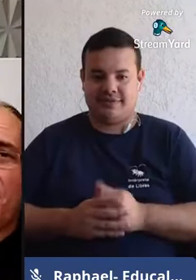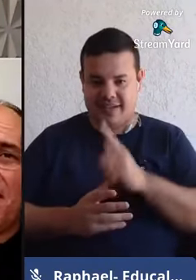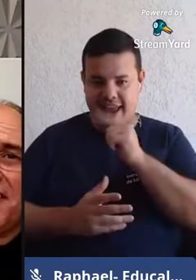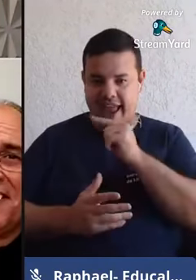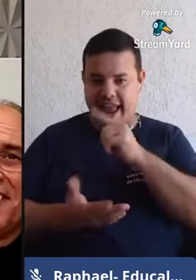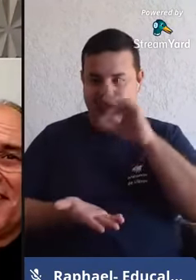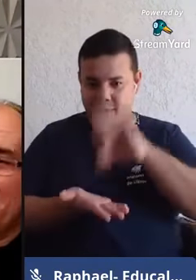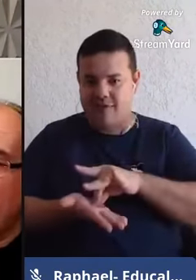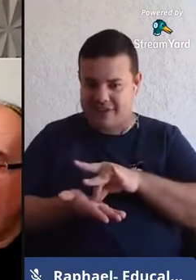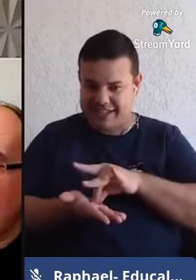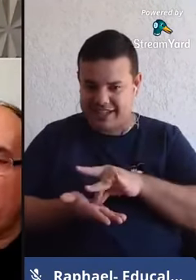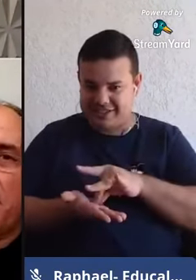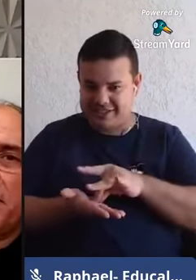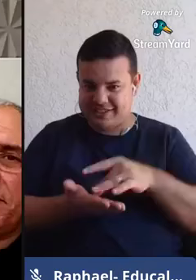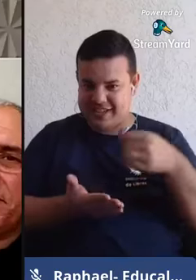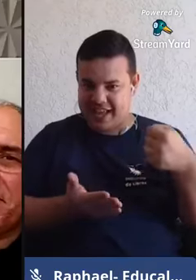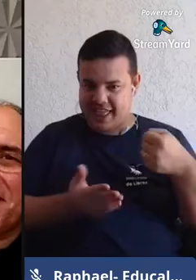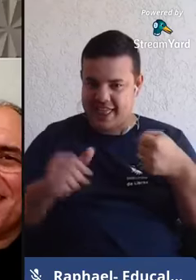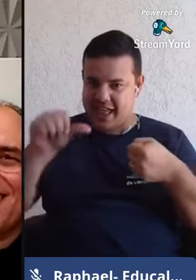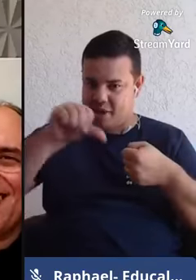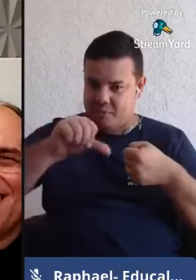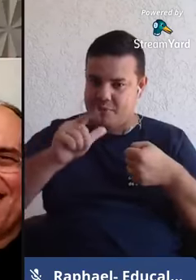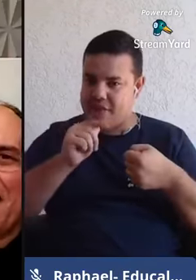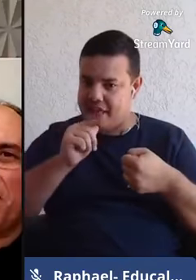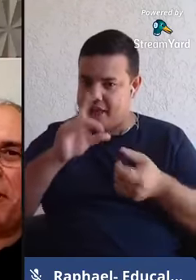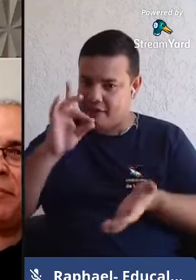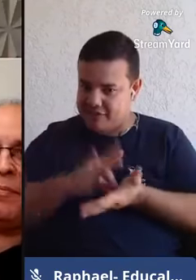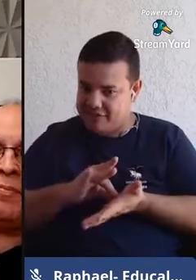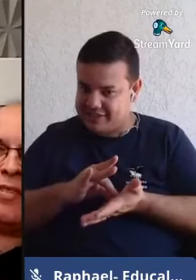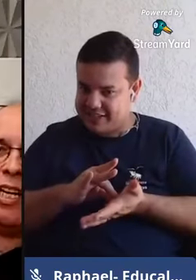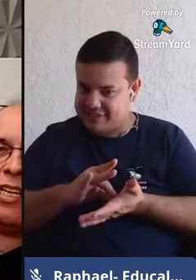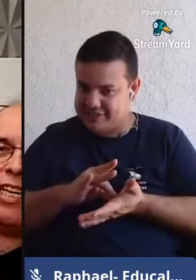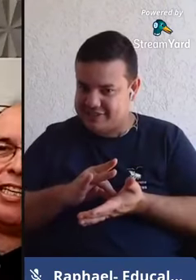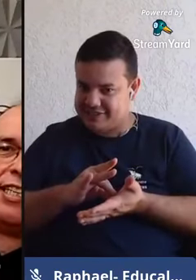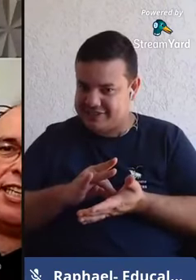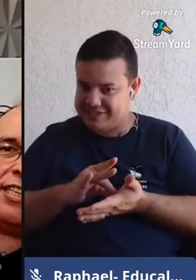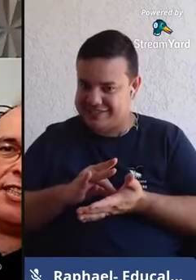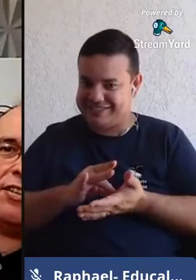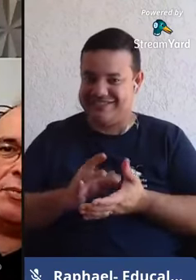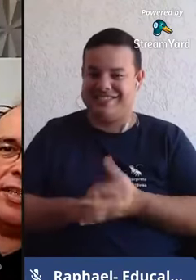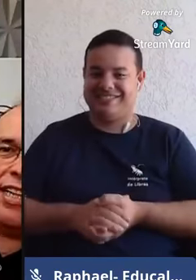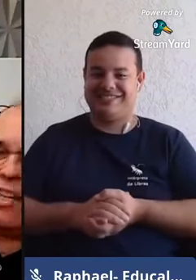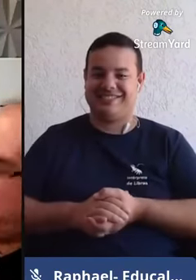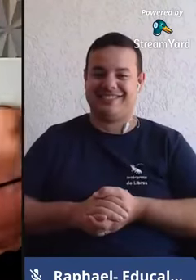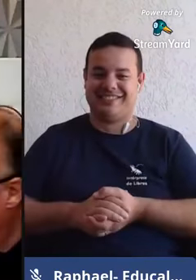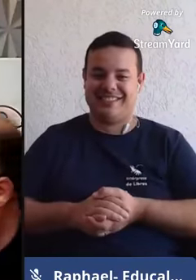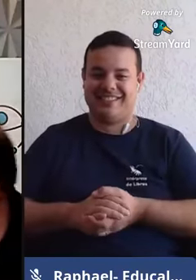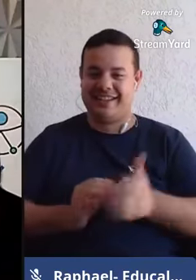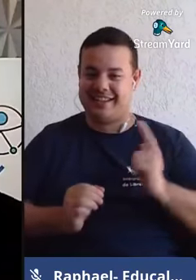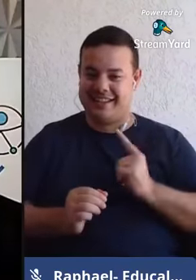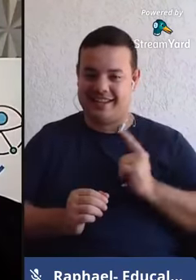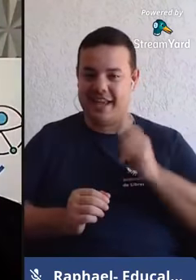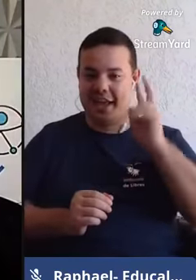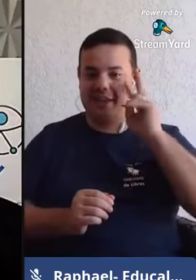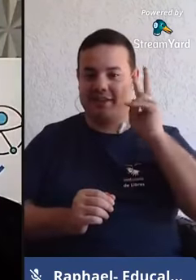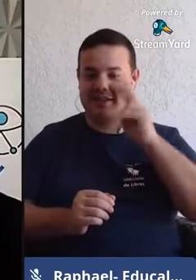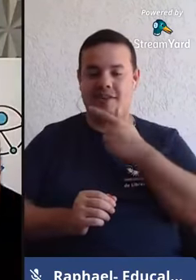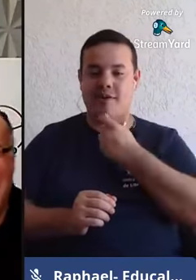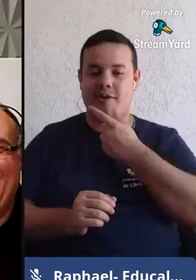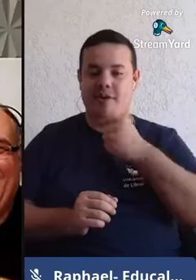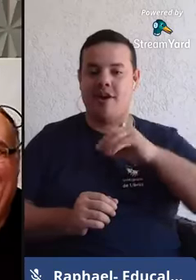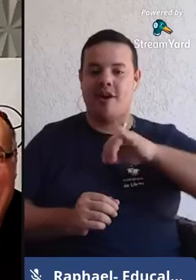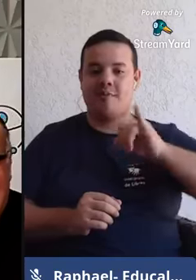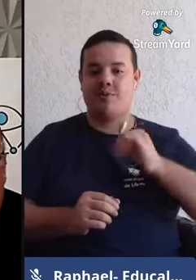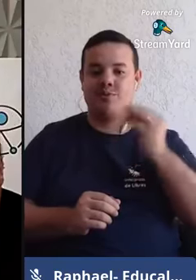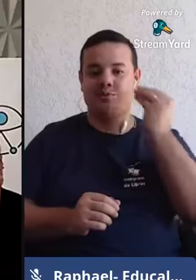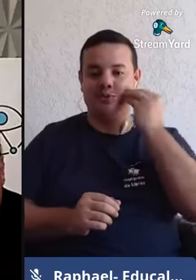de caneca, usar caneca assim... Fica naquela história do Jô Soares e outros que você nunca